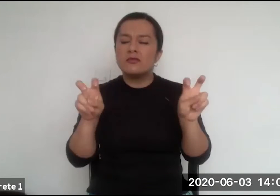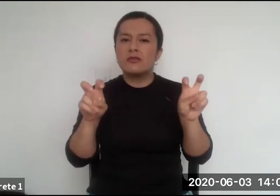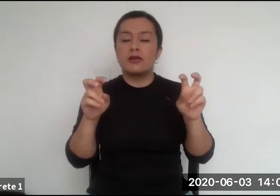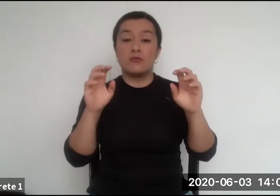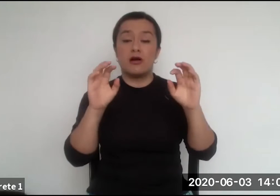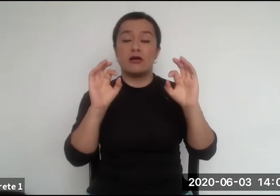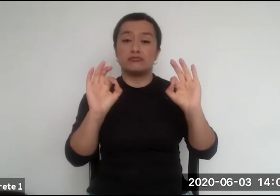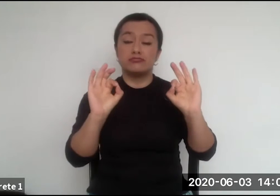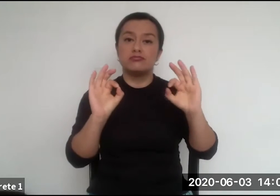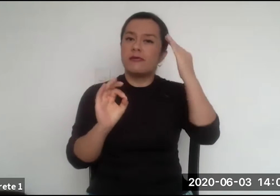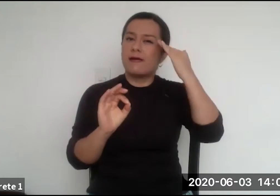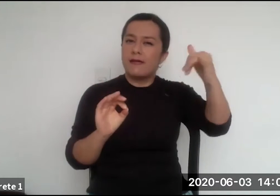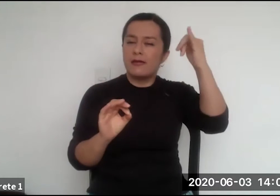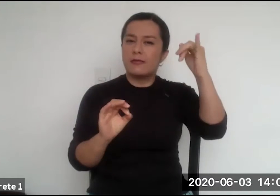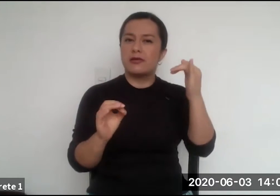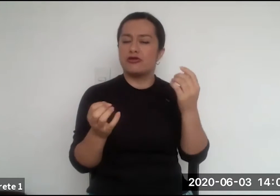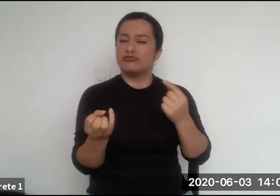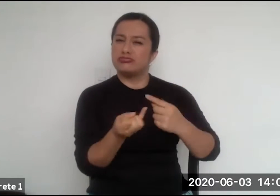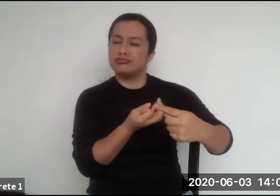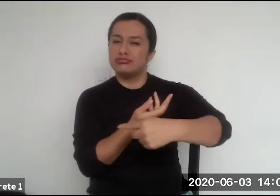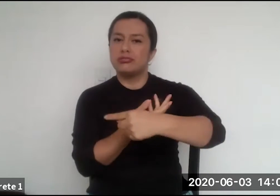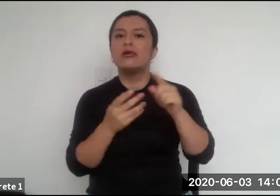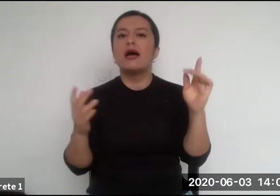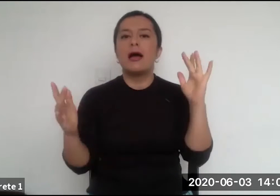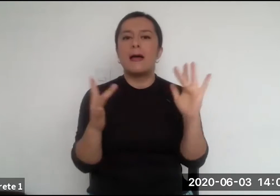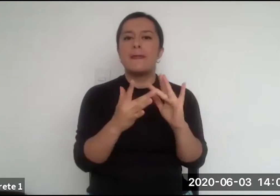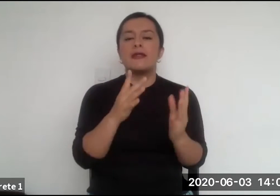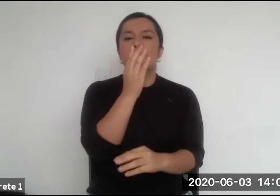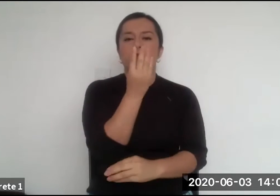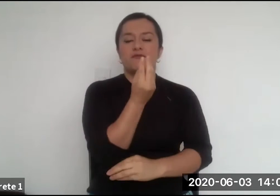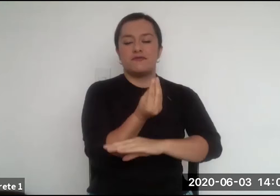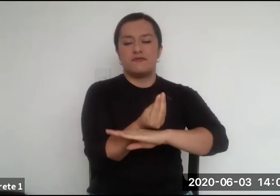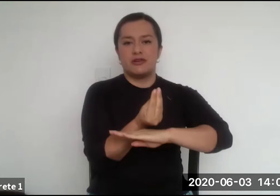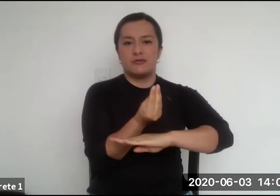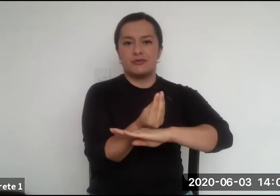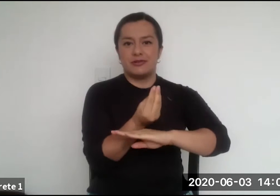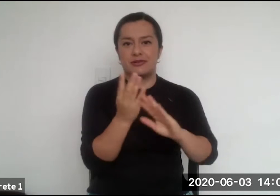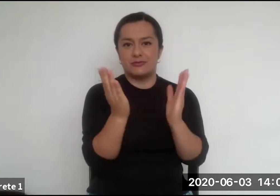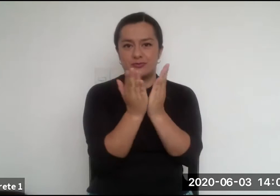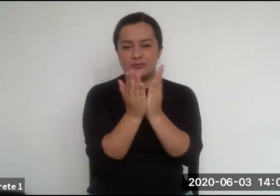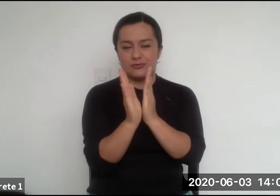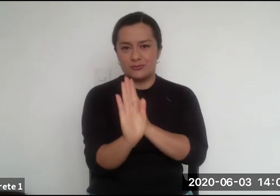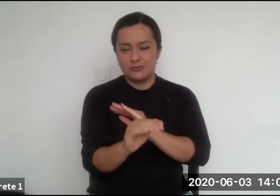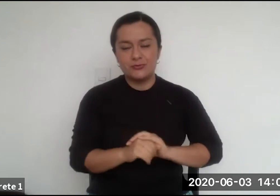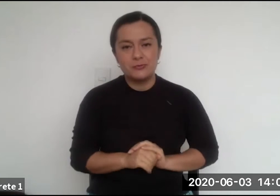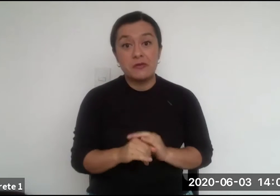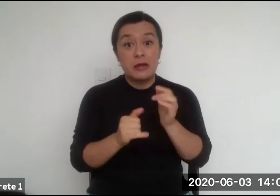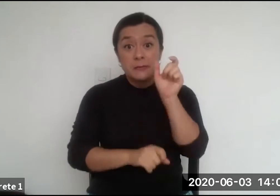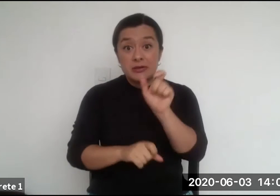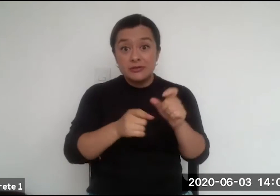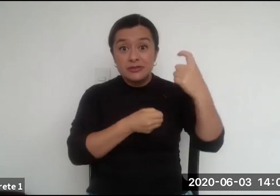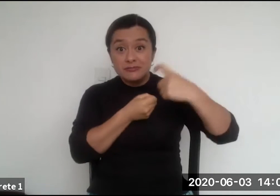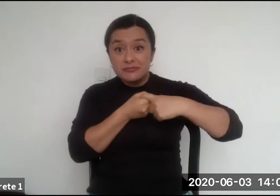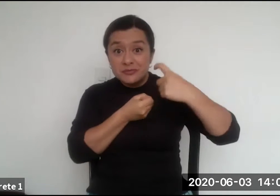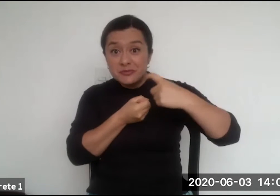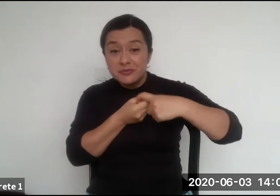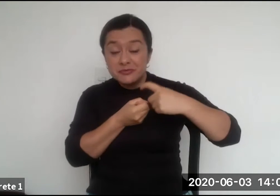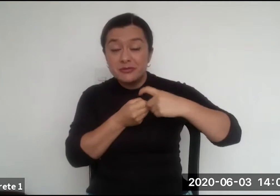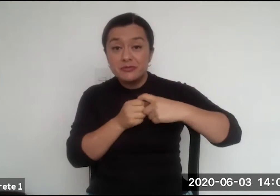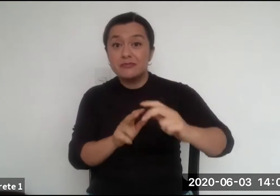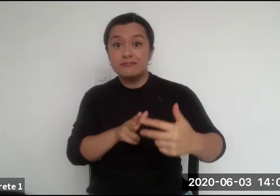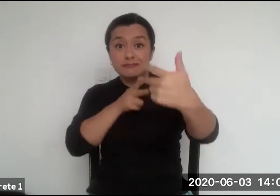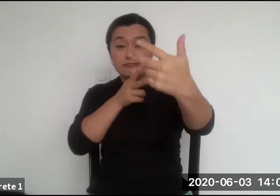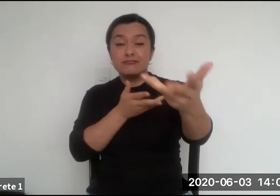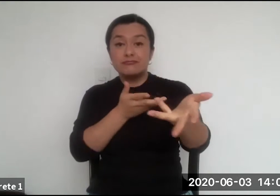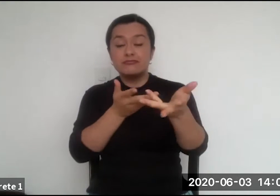académico con la Facultad de Educación y todas las personas que se conectan a esta hora para este conversatorio